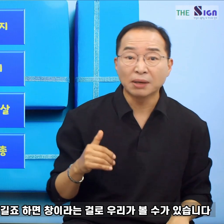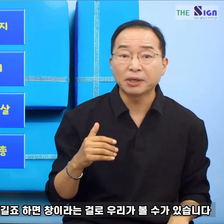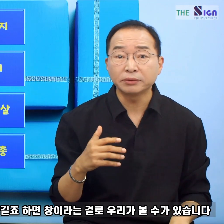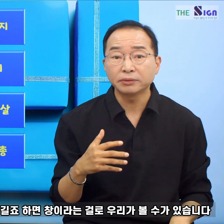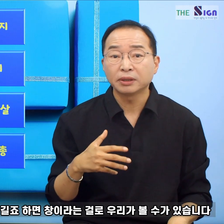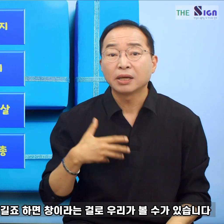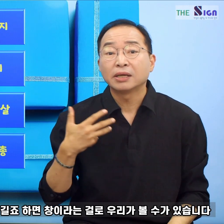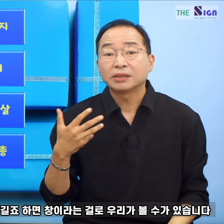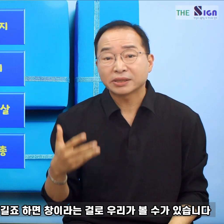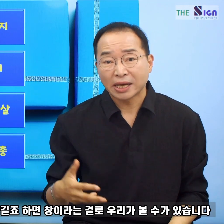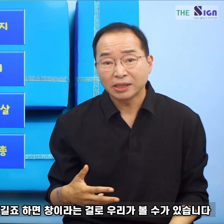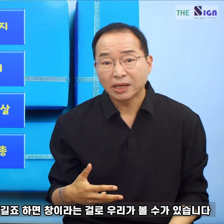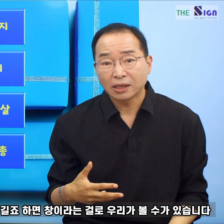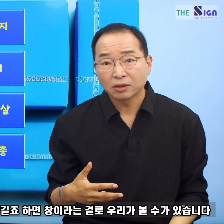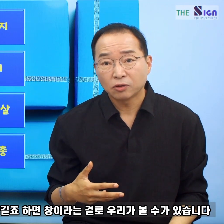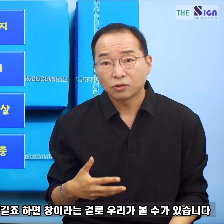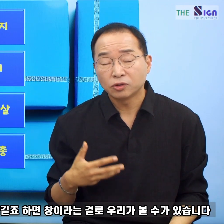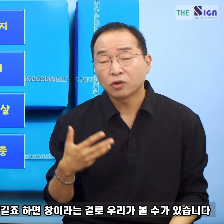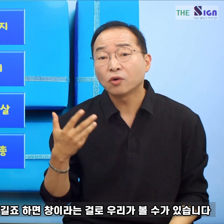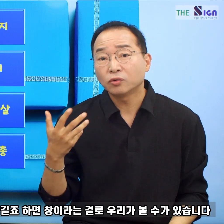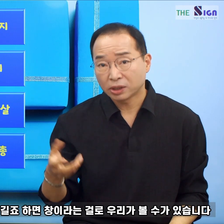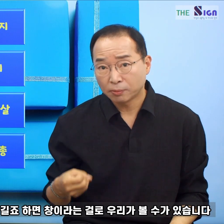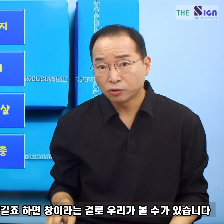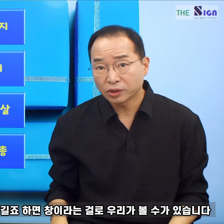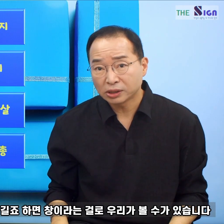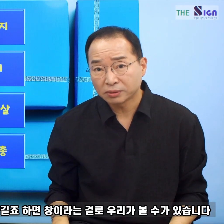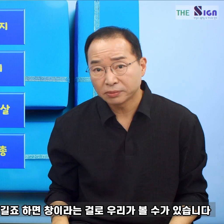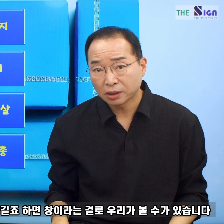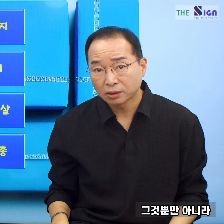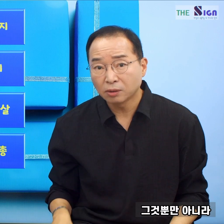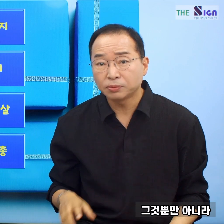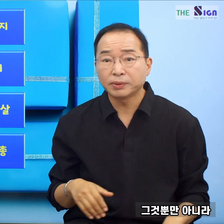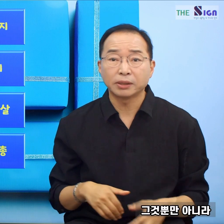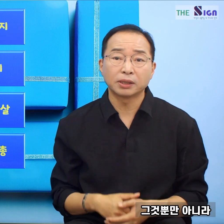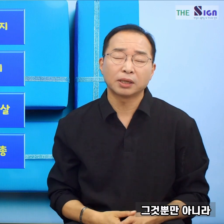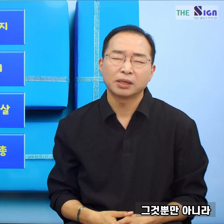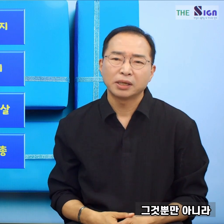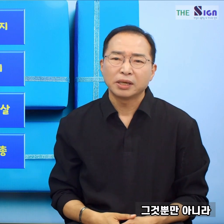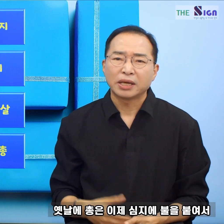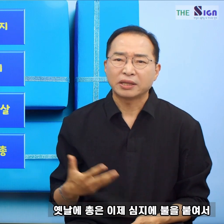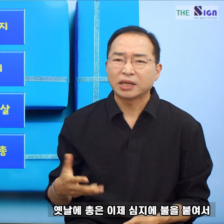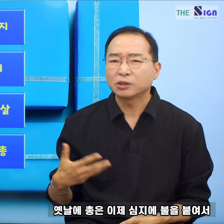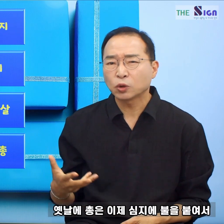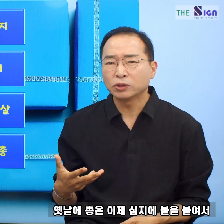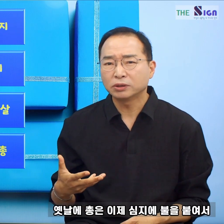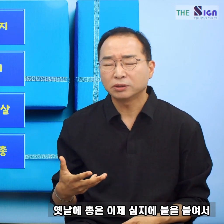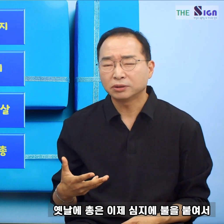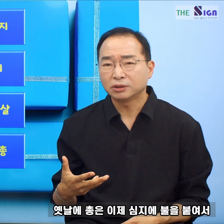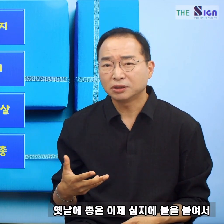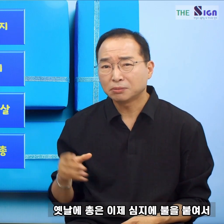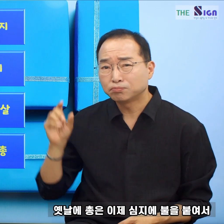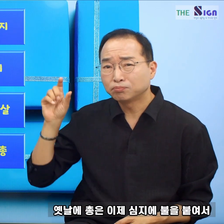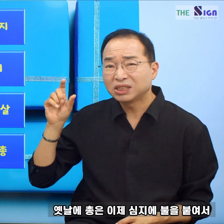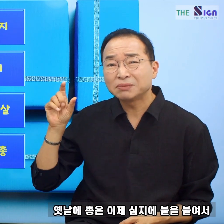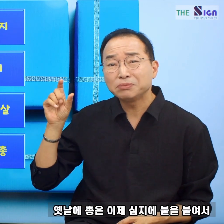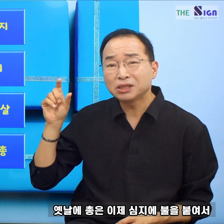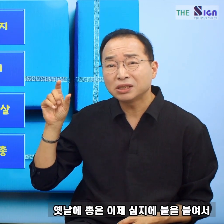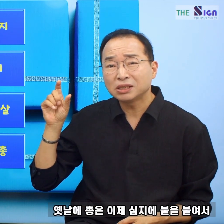하면 창이라는 걸로 우리가 볼 수가 있습니다. 그것뿐만 아니라 옛날에 총은 이제 심지에